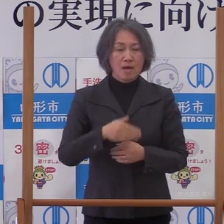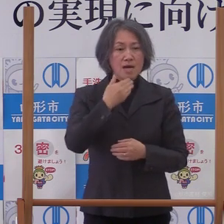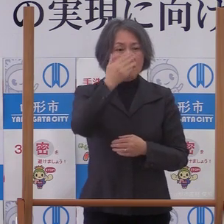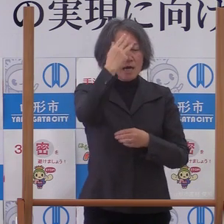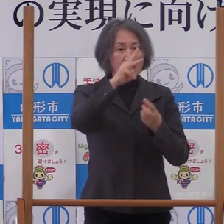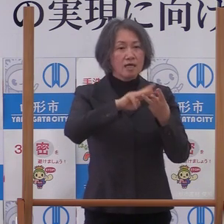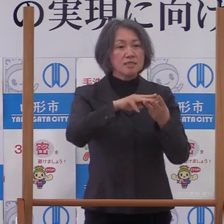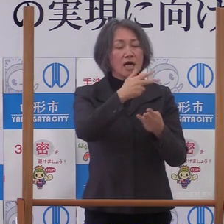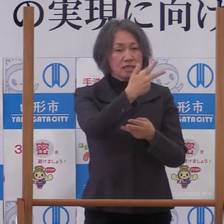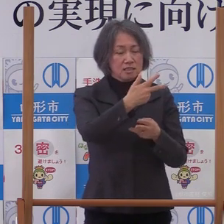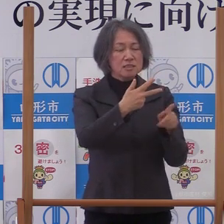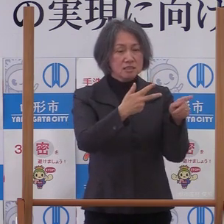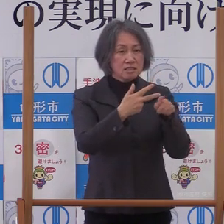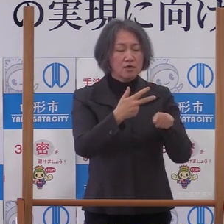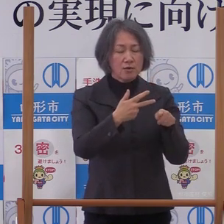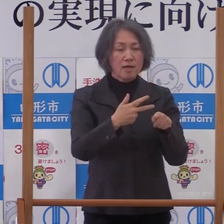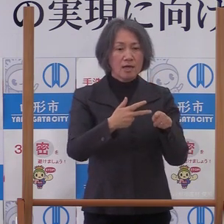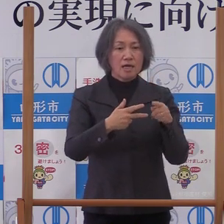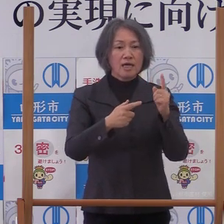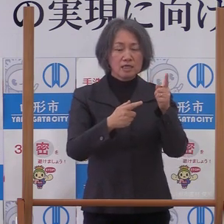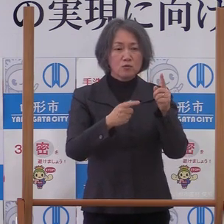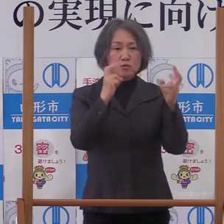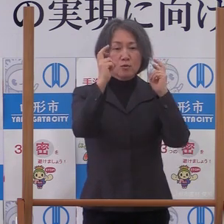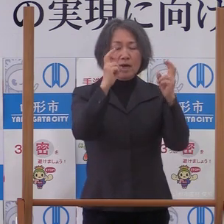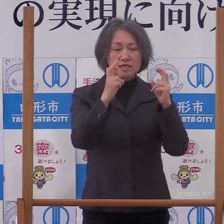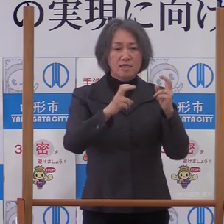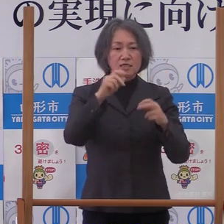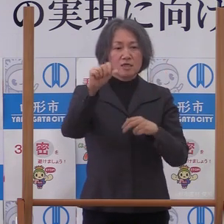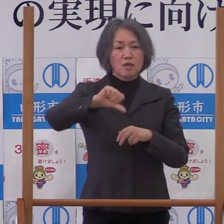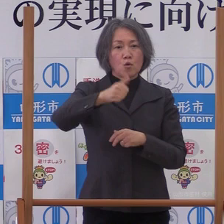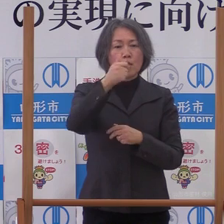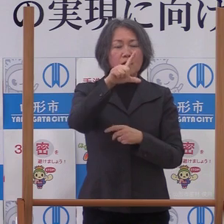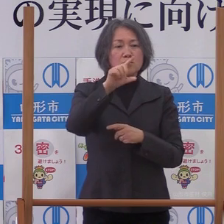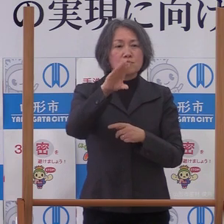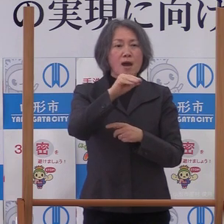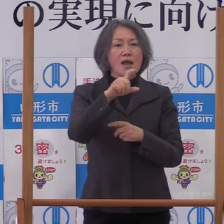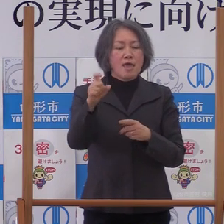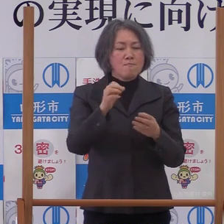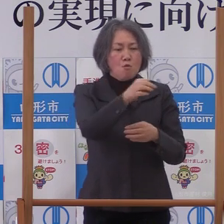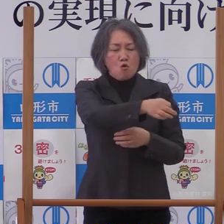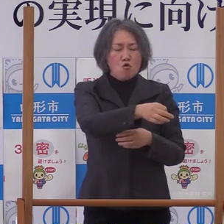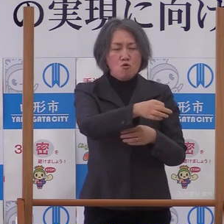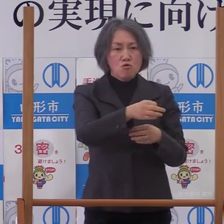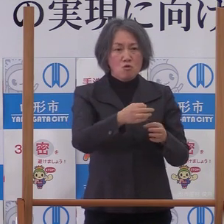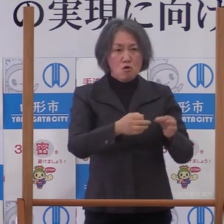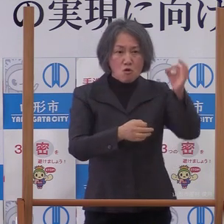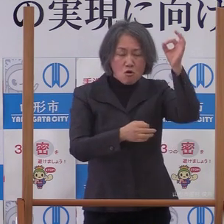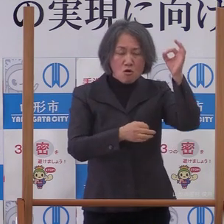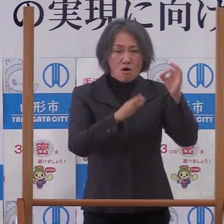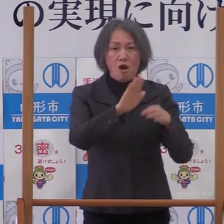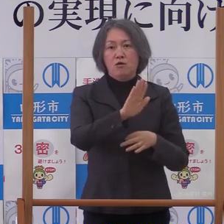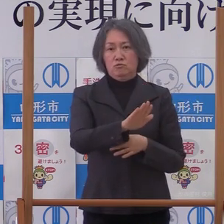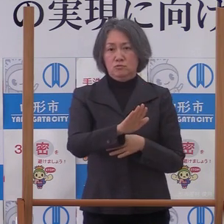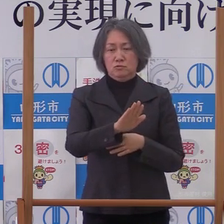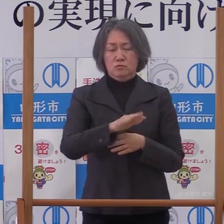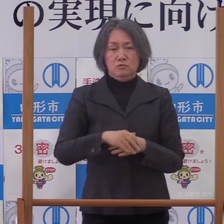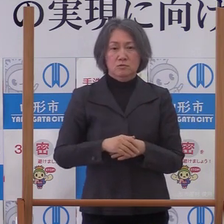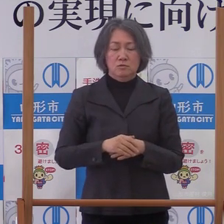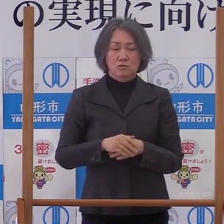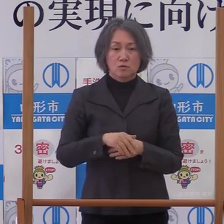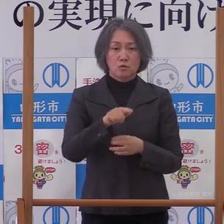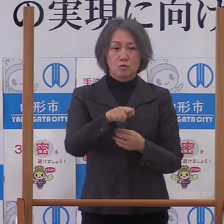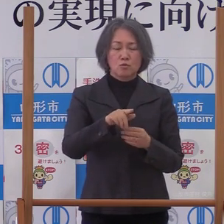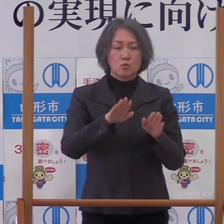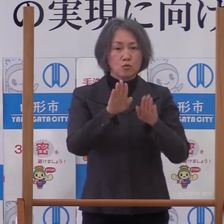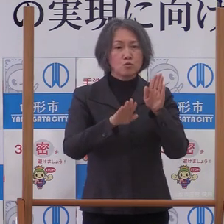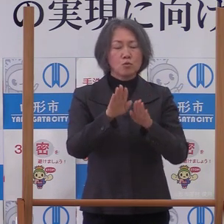ど、一事業者あたり500万円とかですね、かなり金額が多い支援をやってらっしゃるところもあるんですが、そのあたり